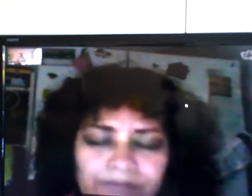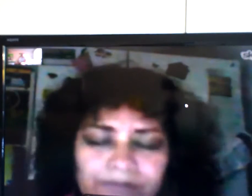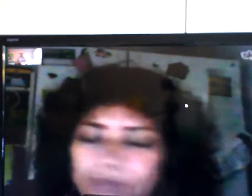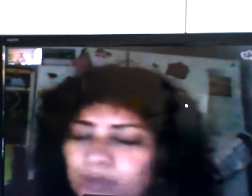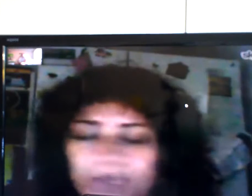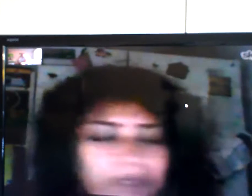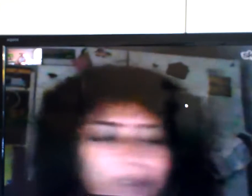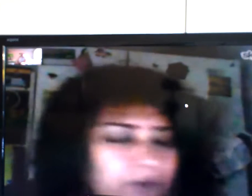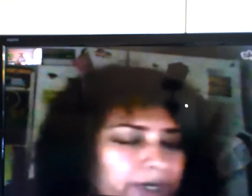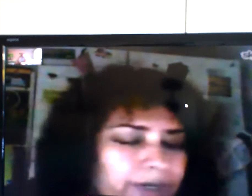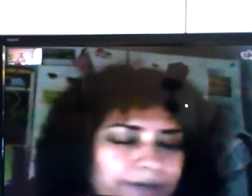bueno